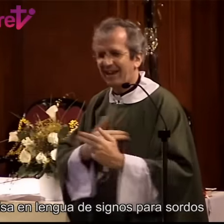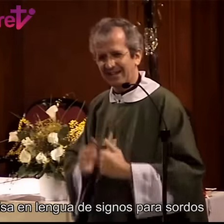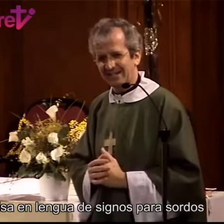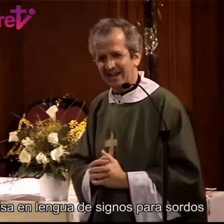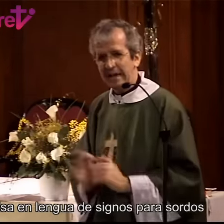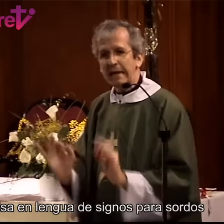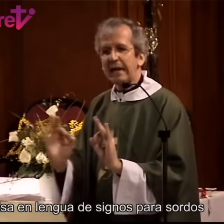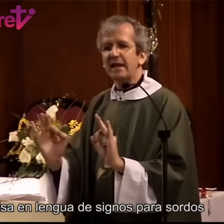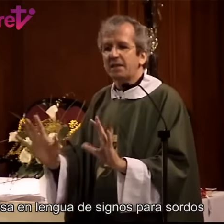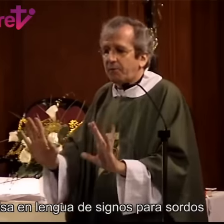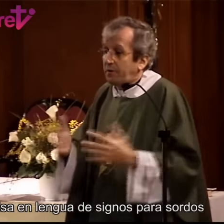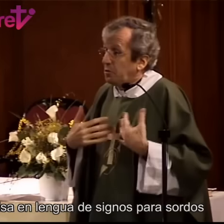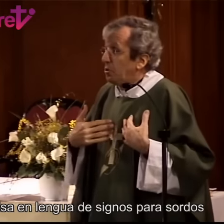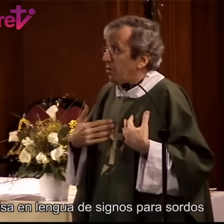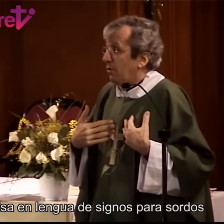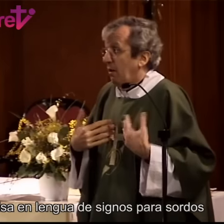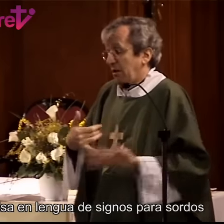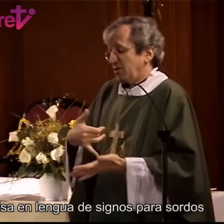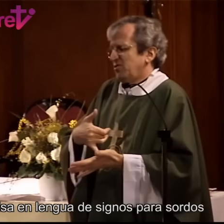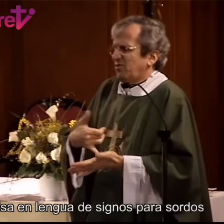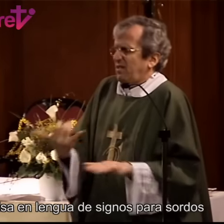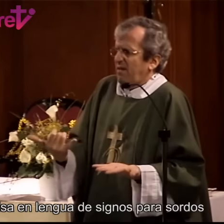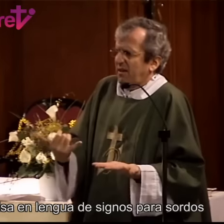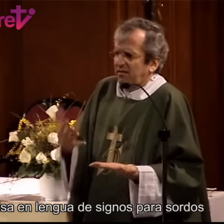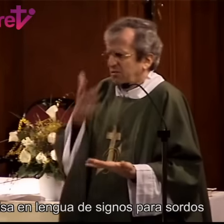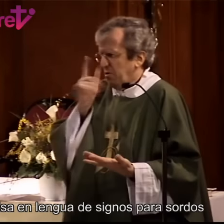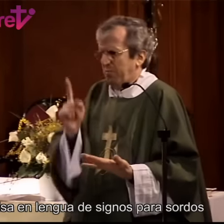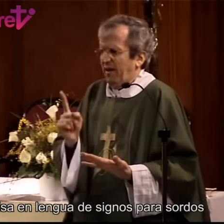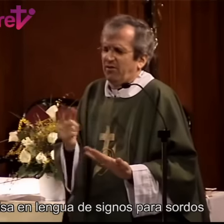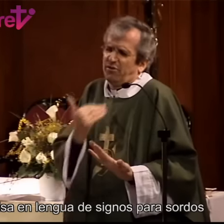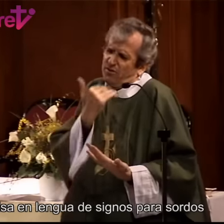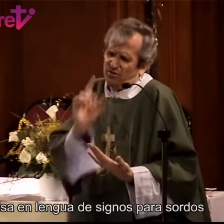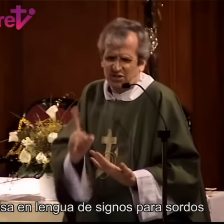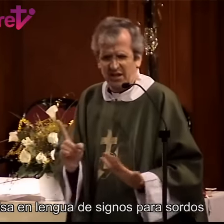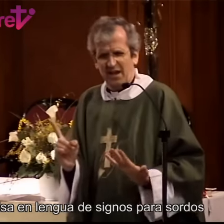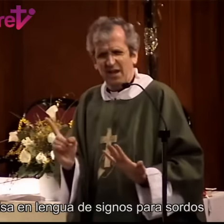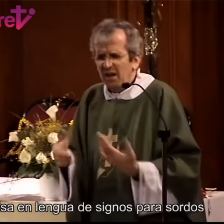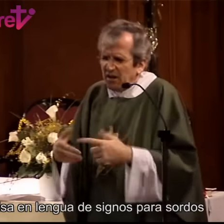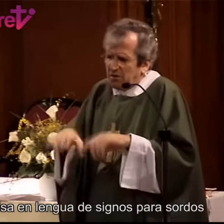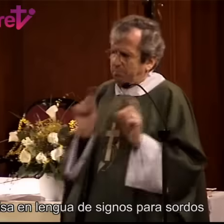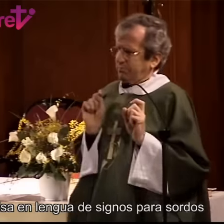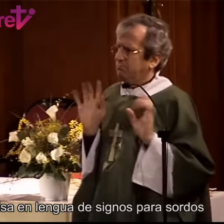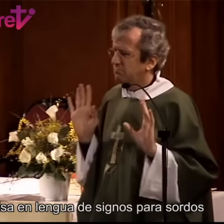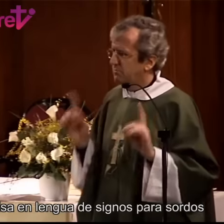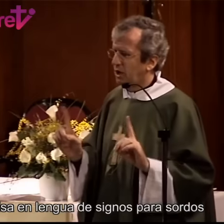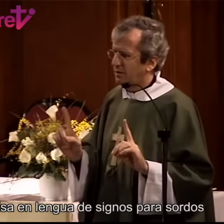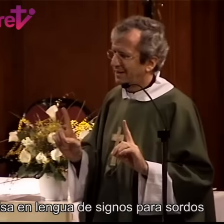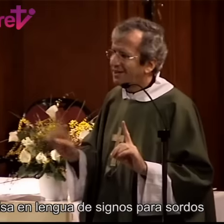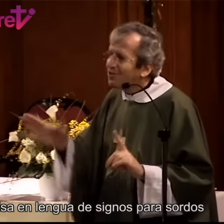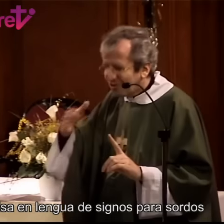iglesia. Y nadie puede decir: yo soy débil, yo no puedo, yo no sé, ¿eh?, yo... No, ¿eh?,